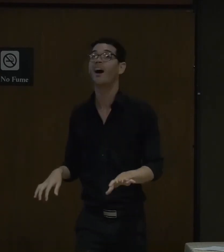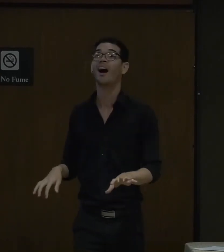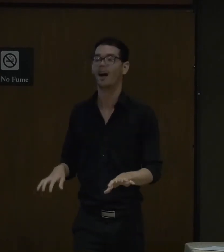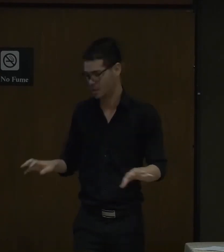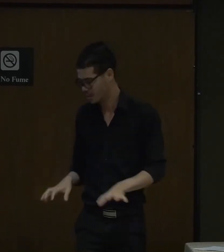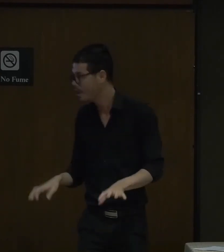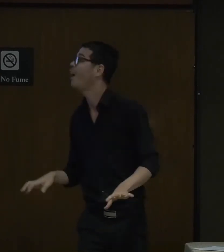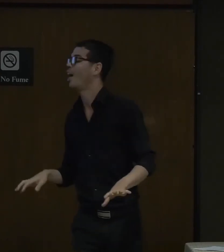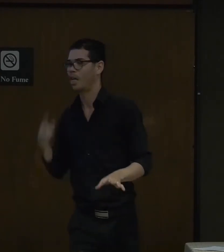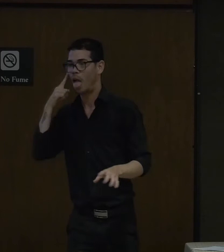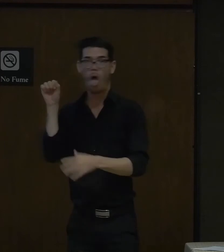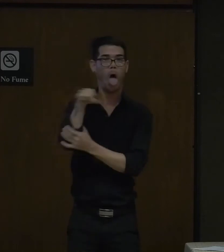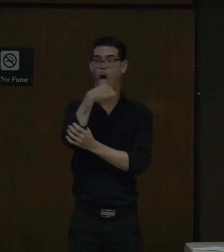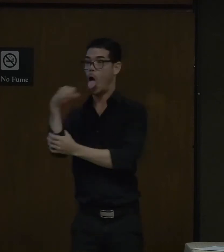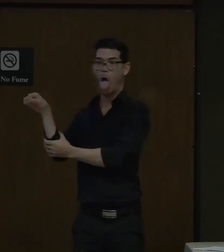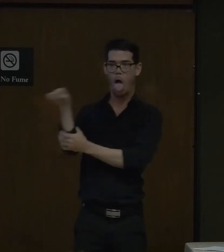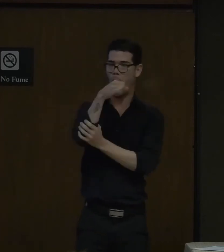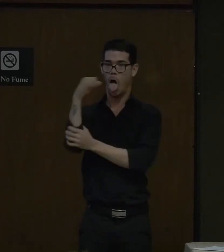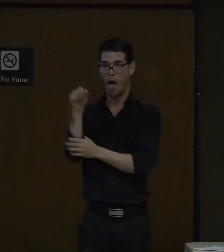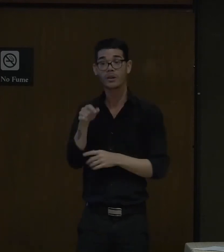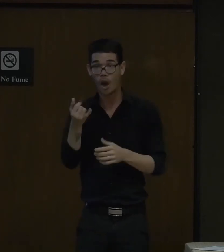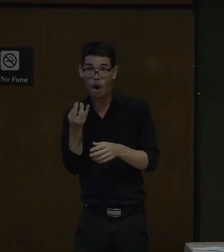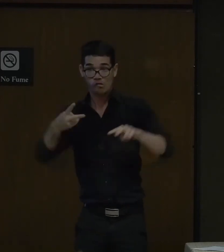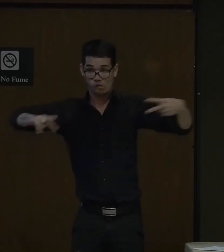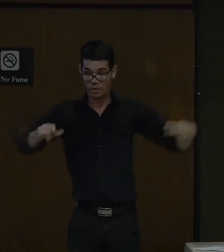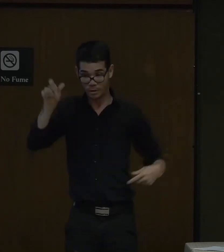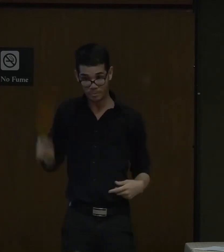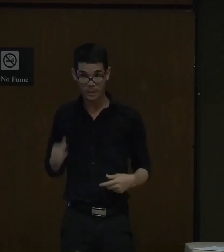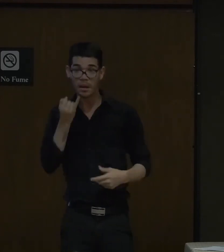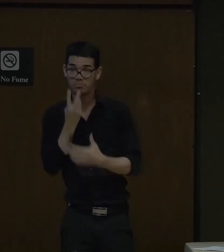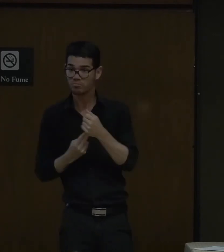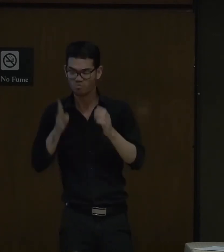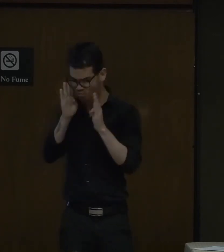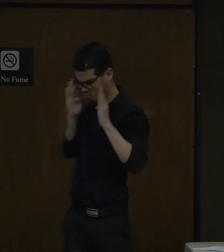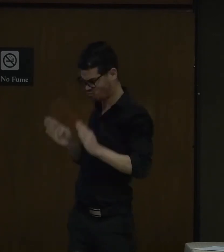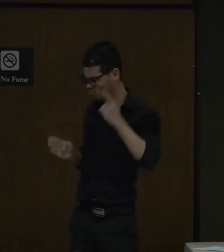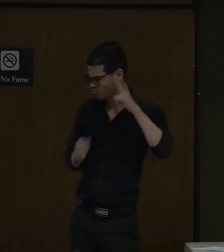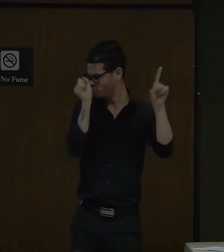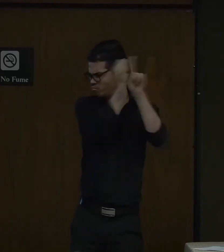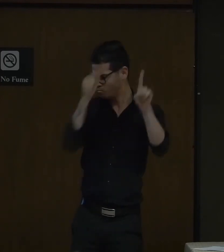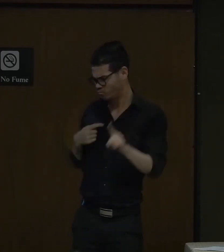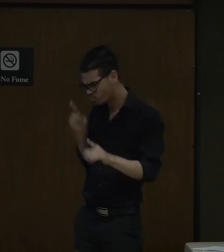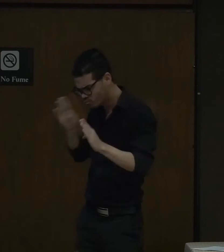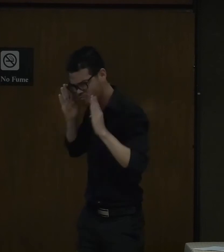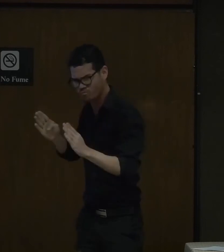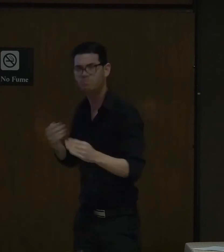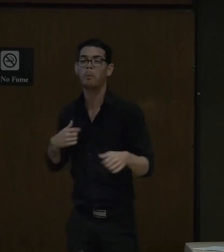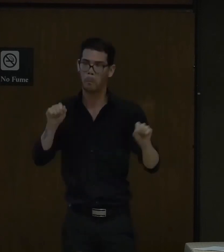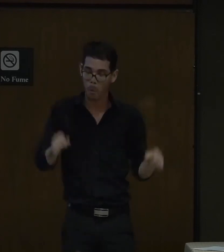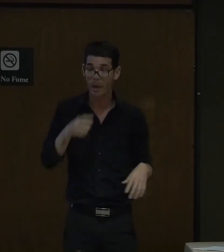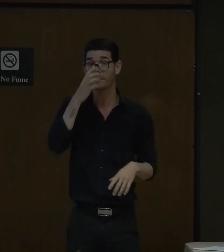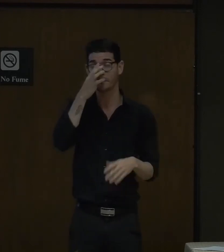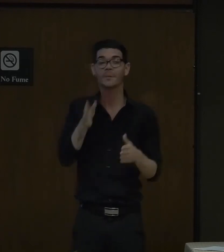Parece ser que algunos estudios indican que para personas bilingües que tienen una predisposición genética para desarrollar